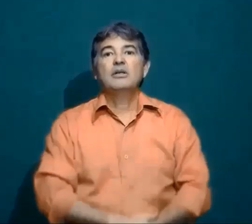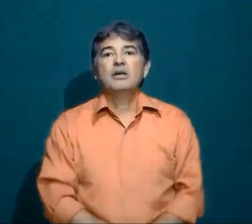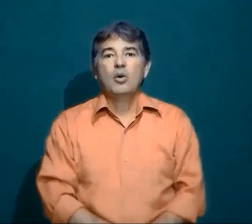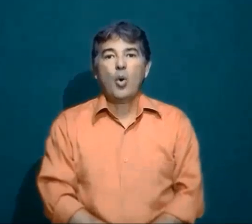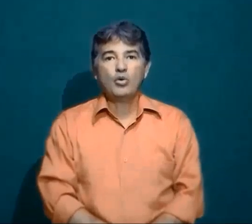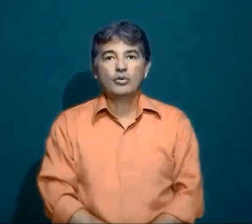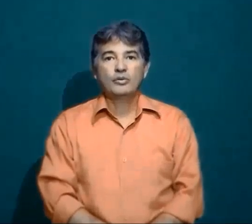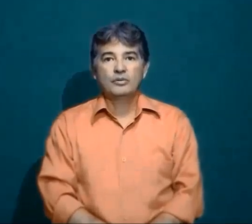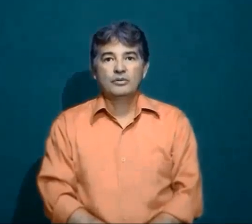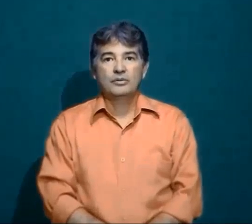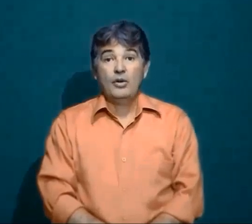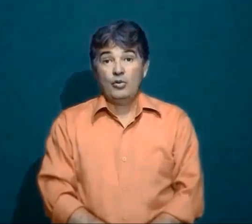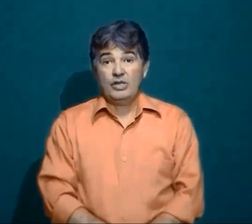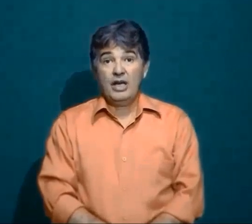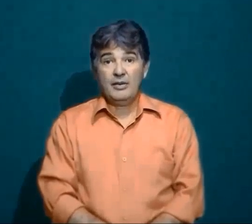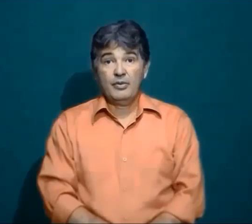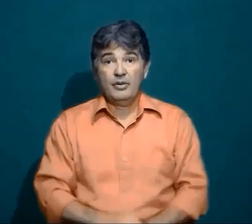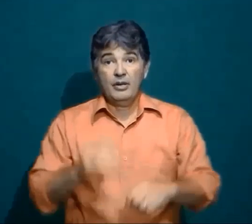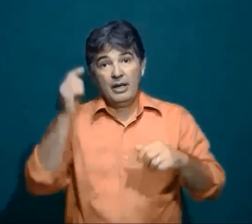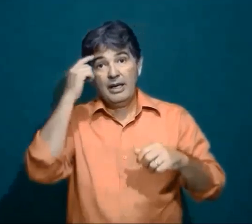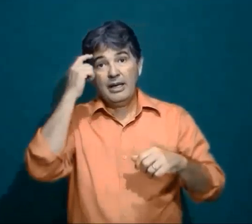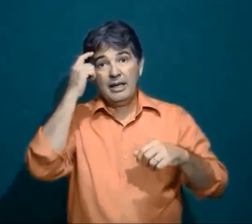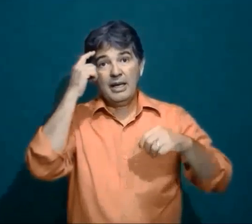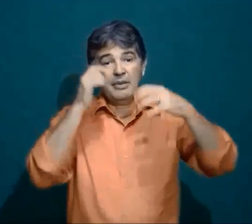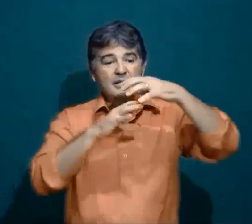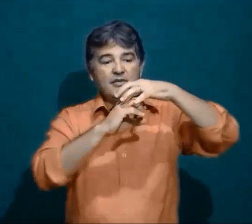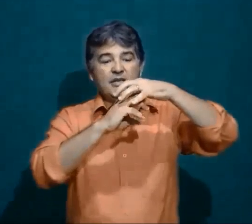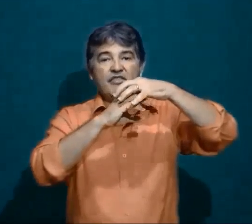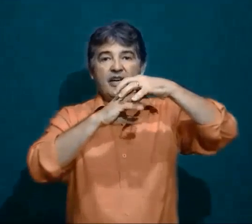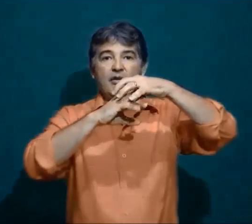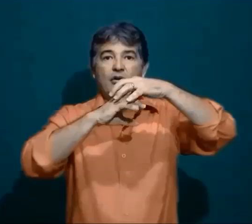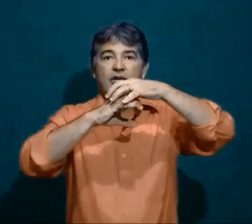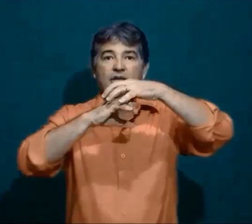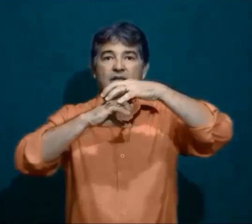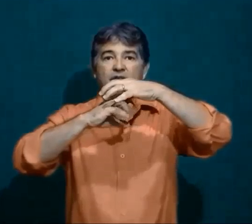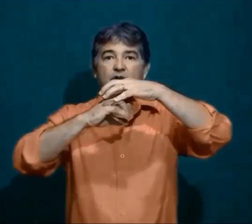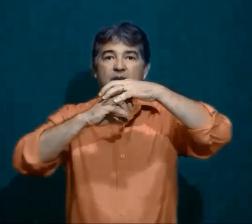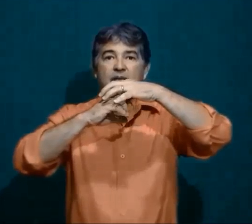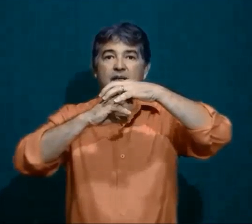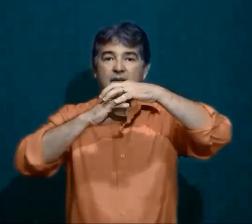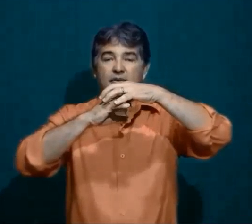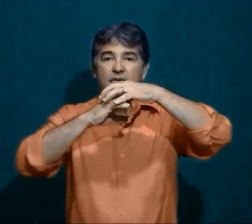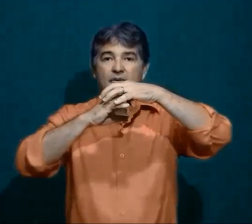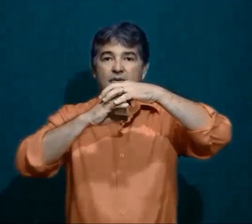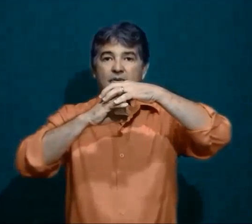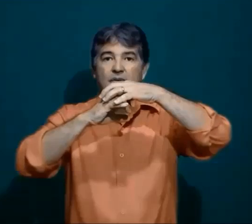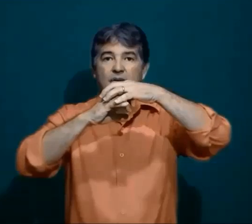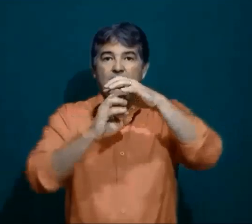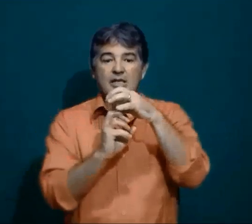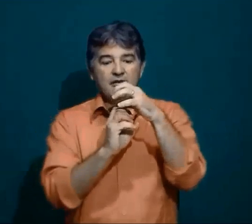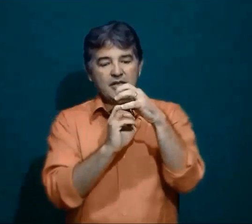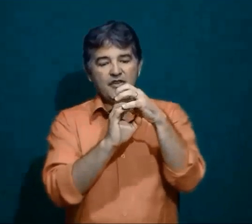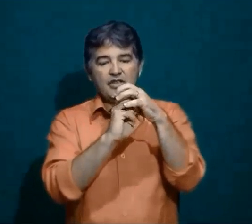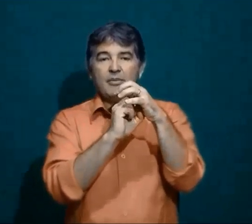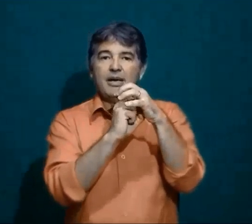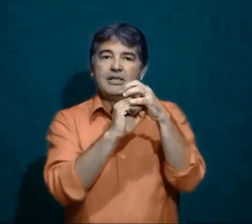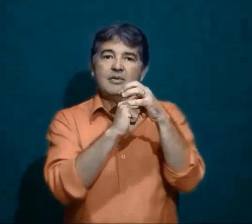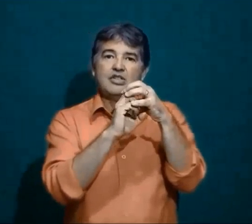de couro. O cérebro, além da cabeça, você vai colocando dessa forma aqui dentro. E se você fechar mais e mexer